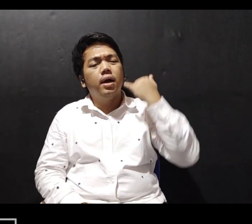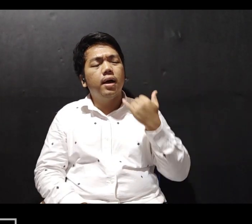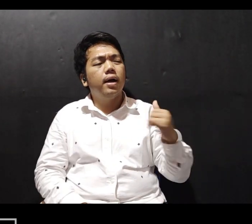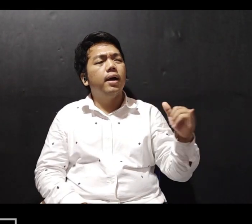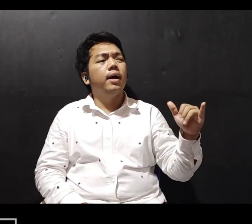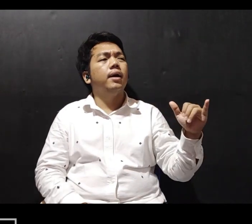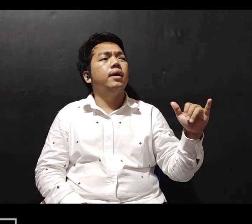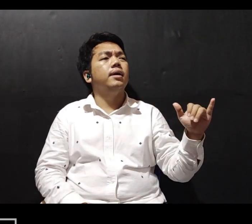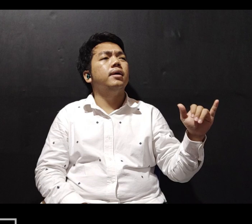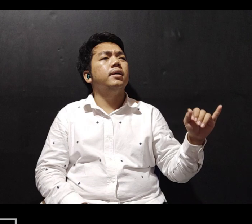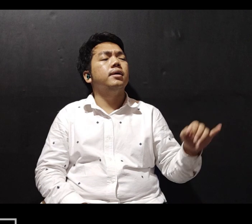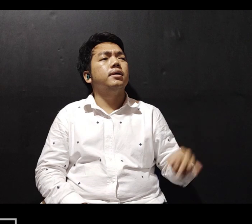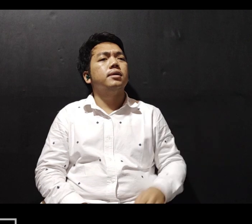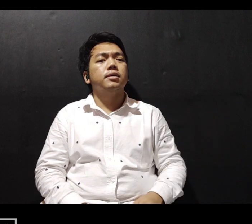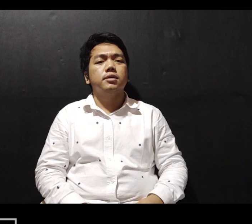perkenananmu ya.